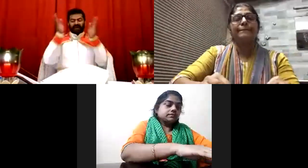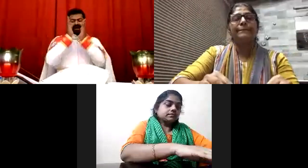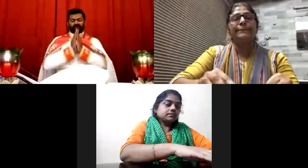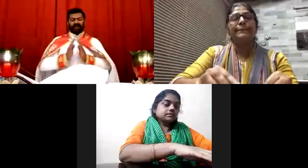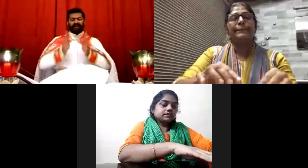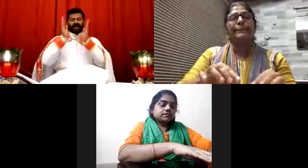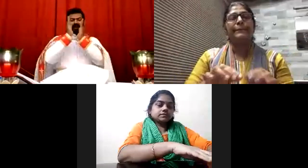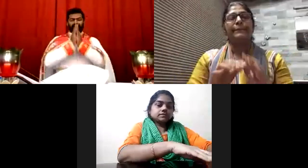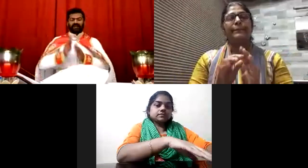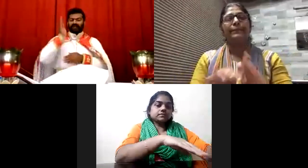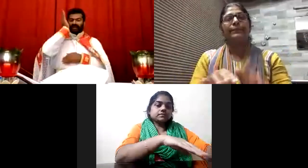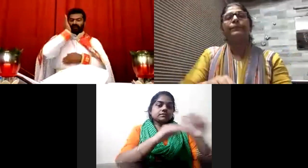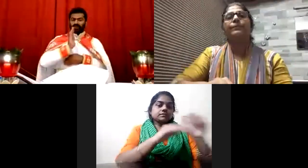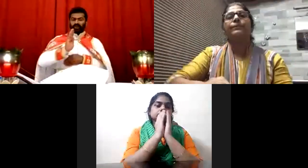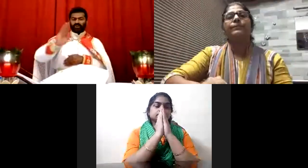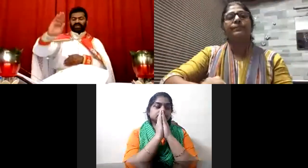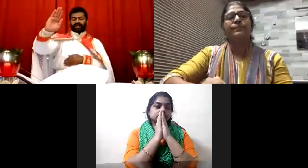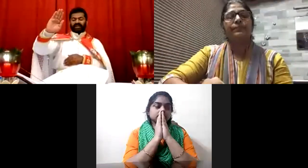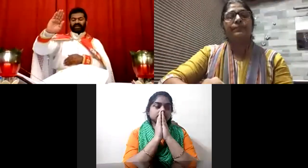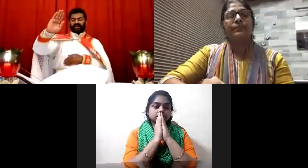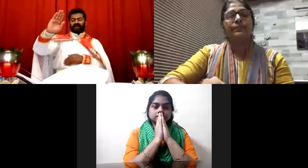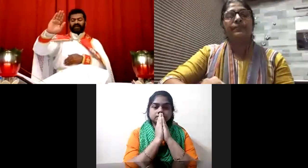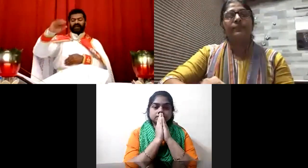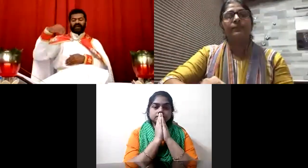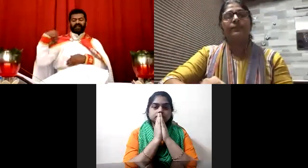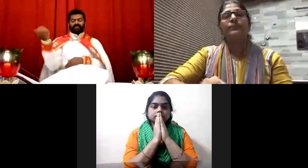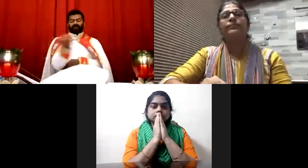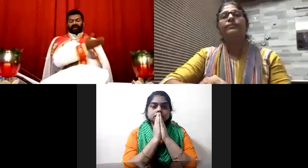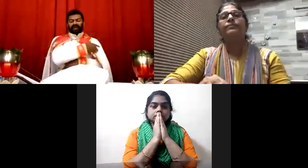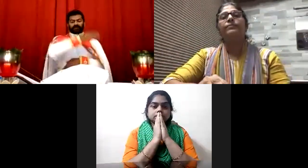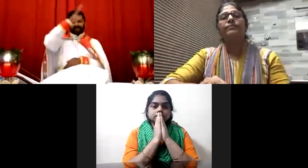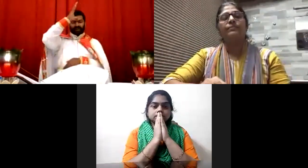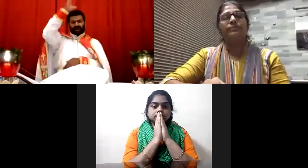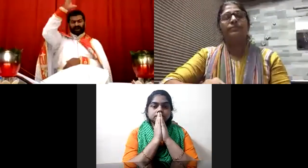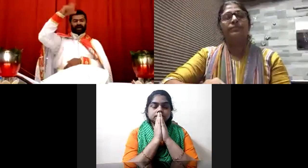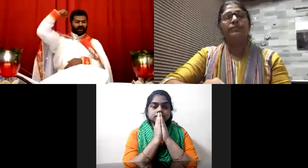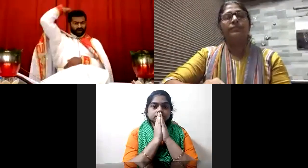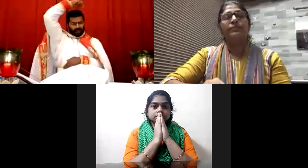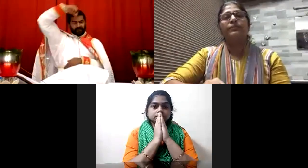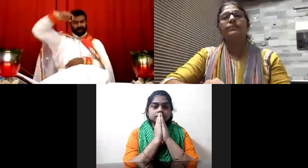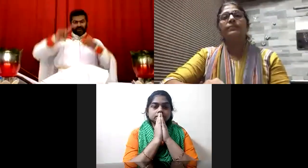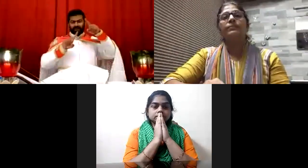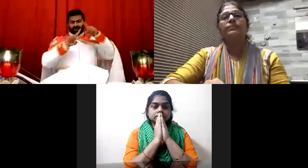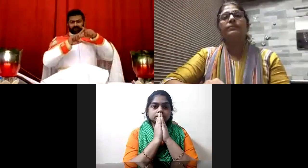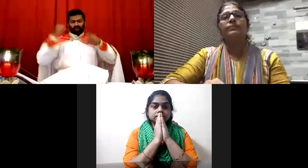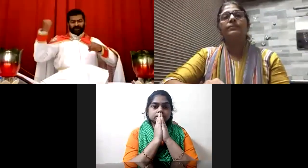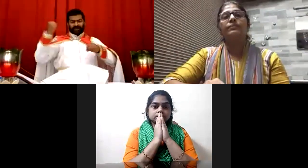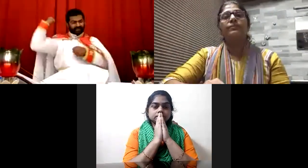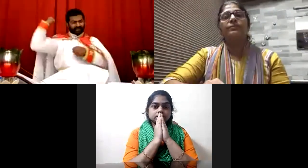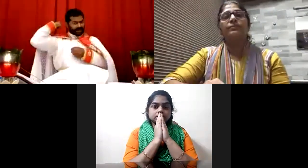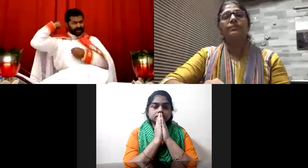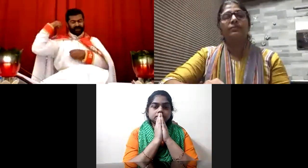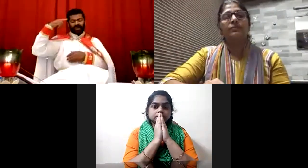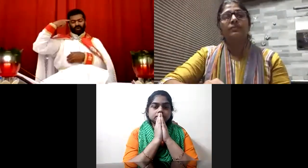ദൈവജനമെല്ലാം ആമേൻ ആമേൻ എന്ന് ഉദ്ഘോഷിക്കട്ടെ. നമ്മുടെ പിതാവായ മാർ